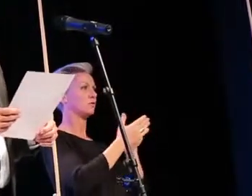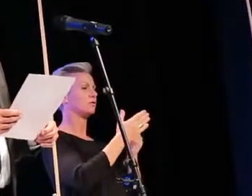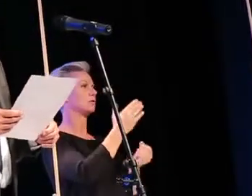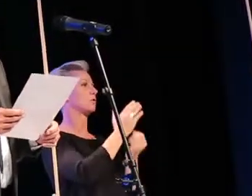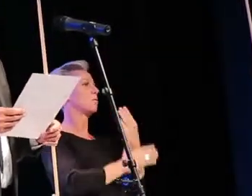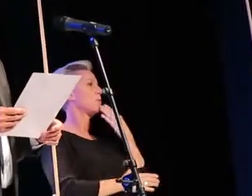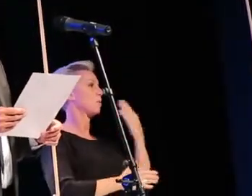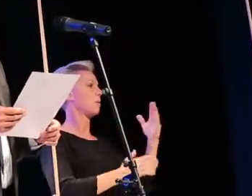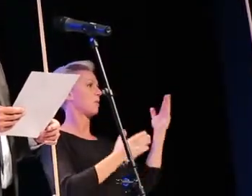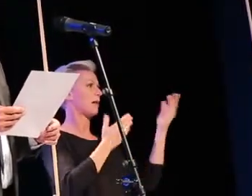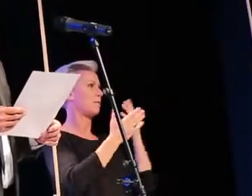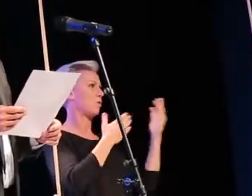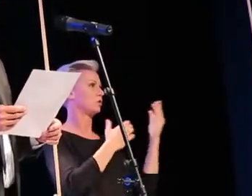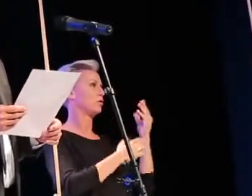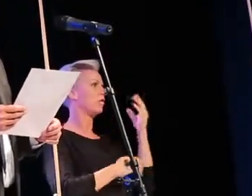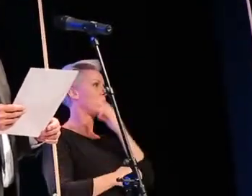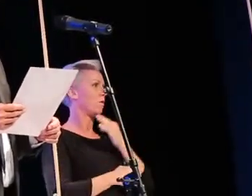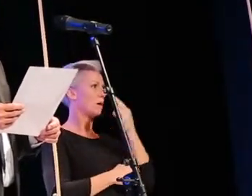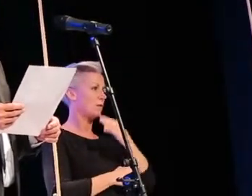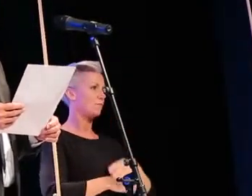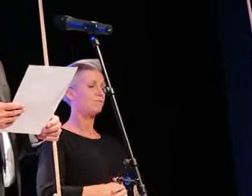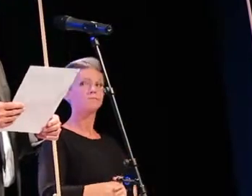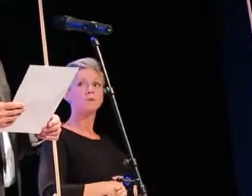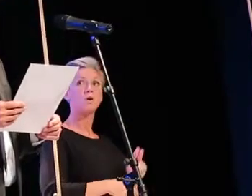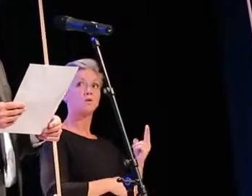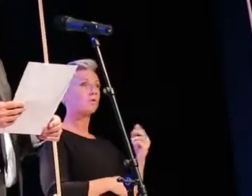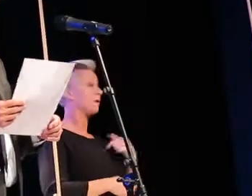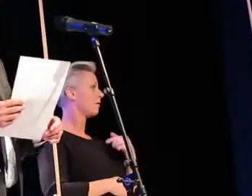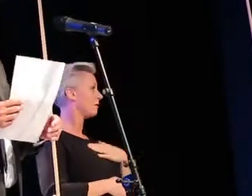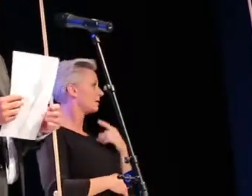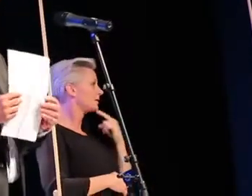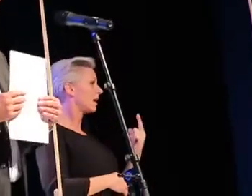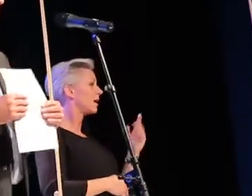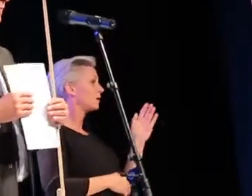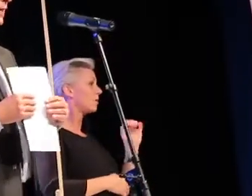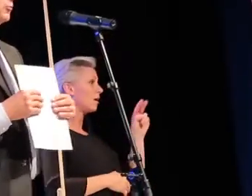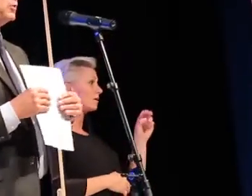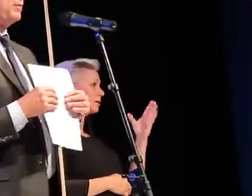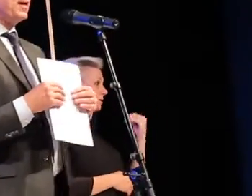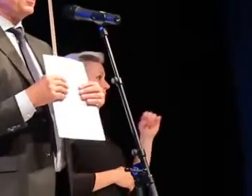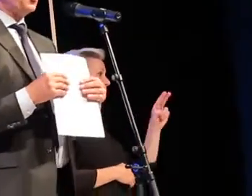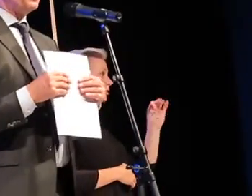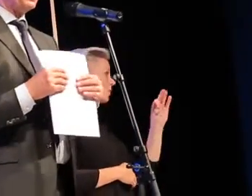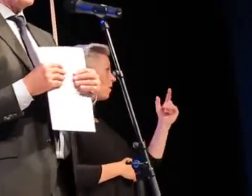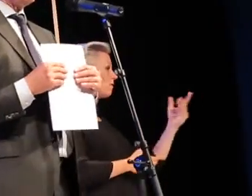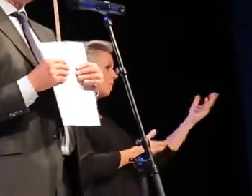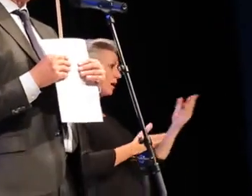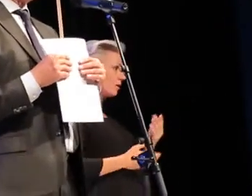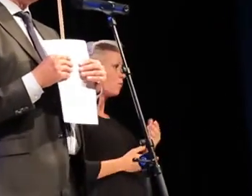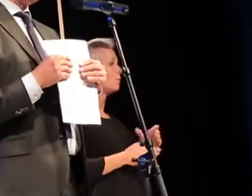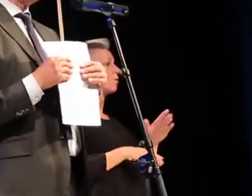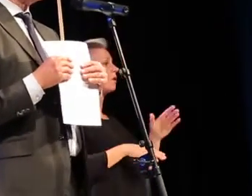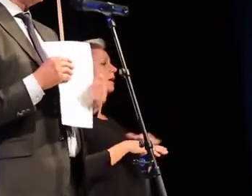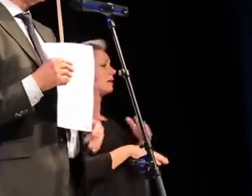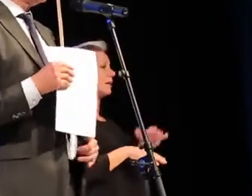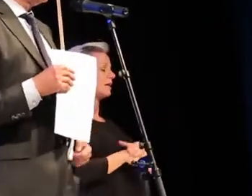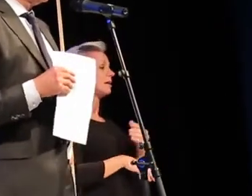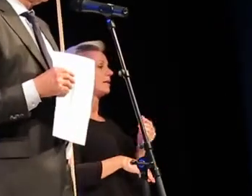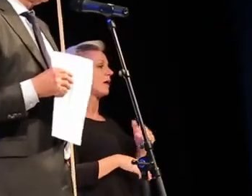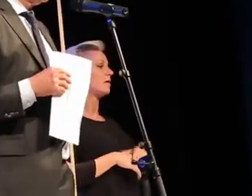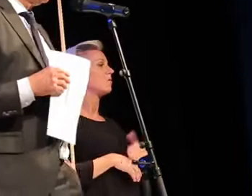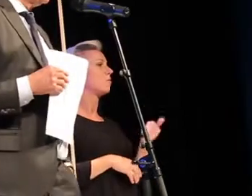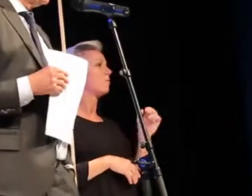Med de orden så skulle jag vilja be att Johanna Sandahl och Katarina Lund kommer upp på scenen, för att nu ska vi nämligen öppna det här huset lite mer